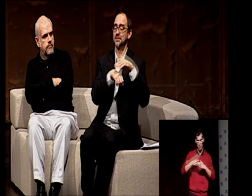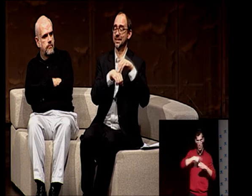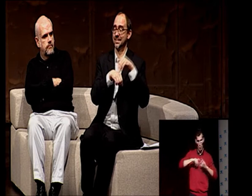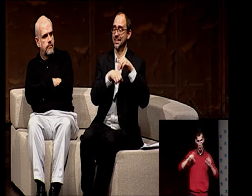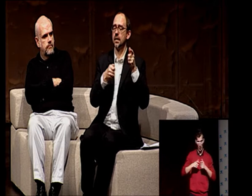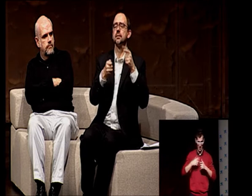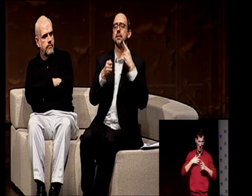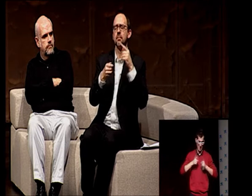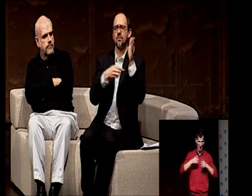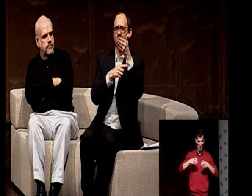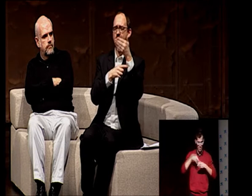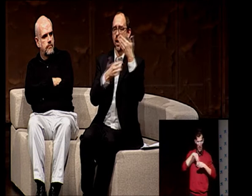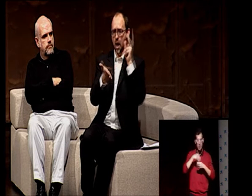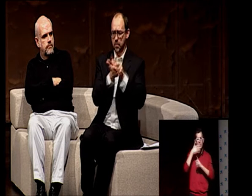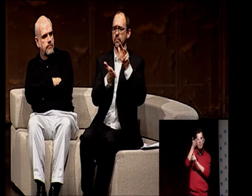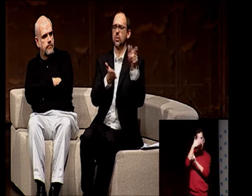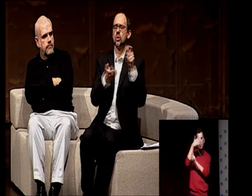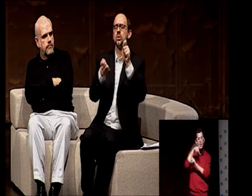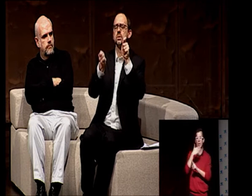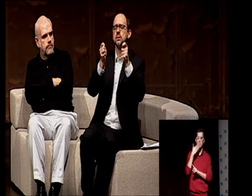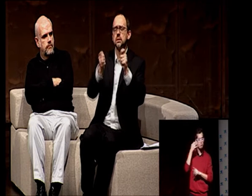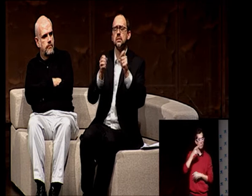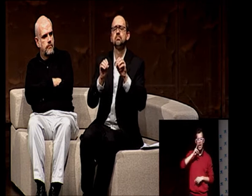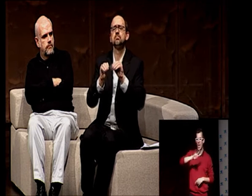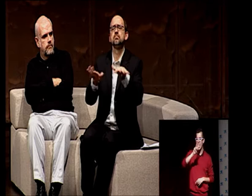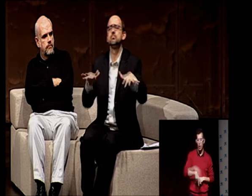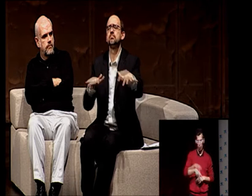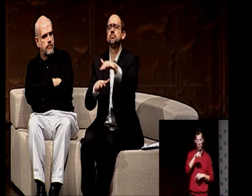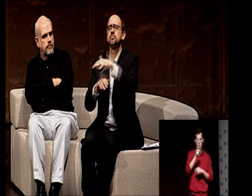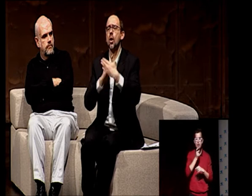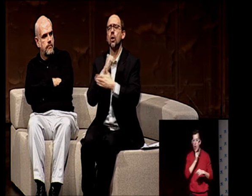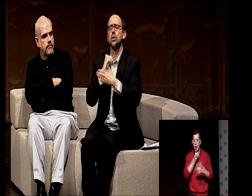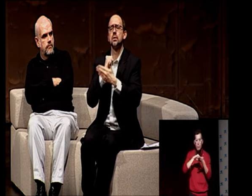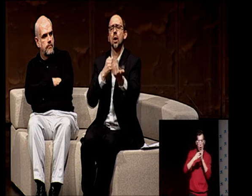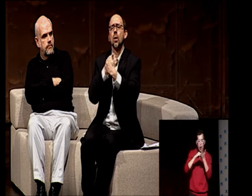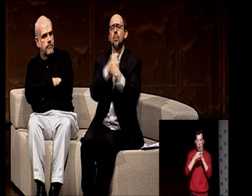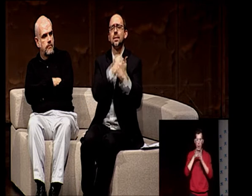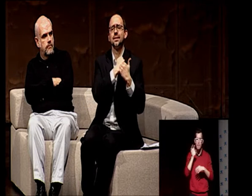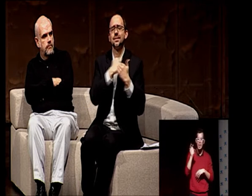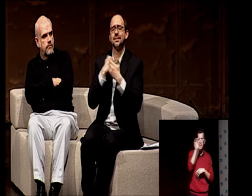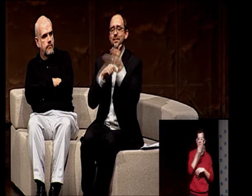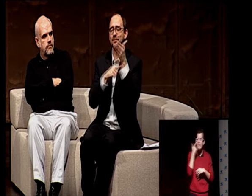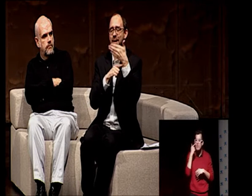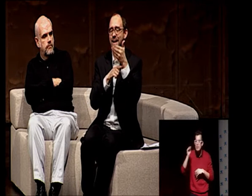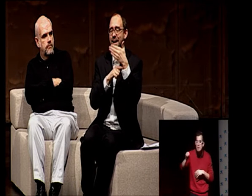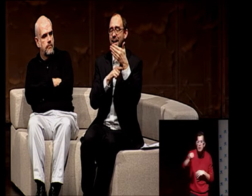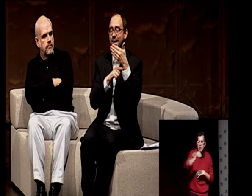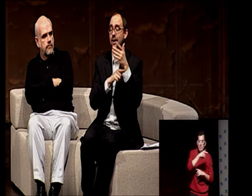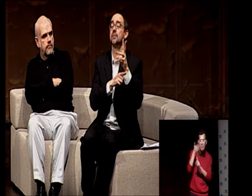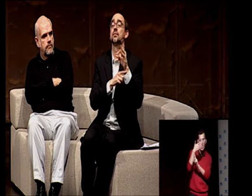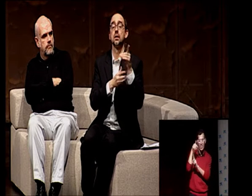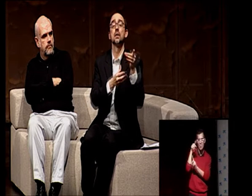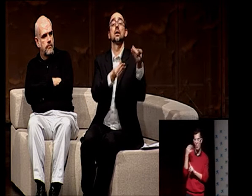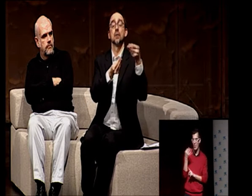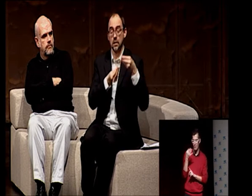es todavía se estaba determinando como desde la junta directiva podíamos considerar la valía de esta